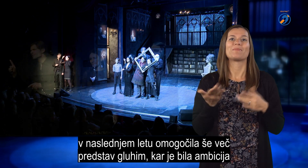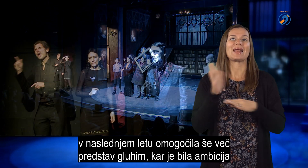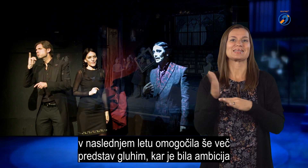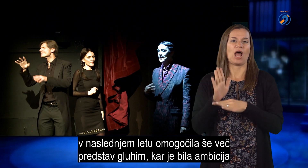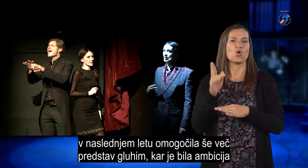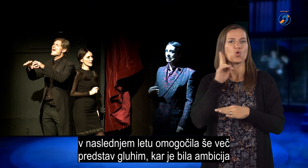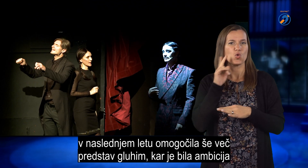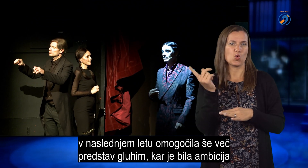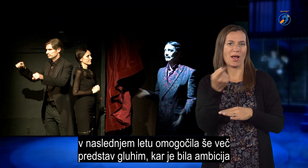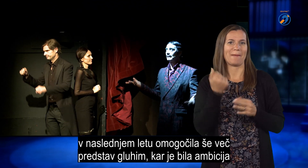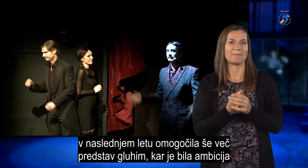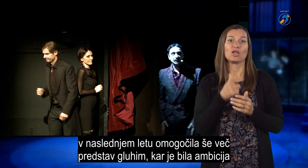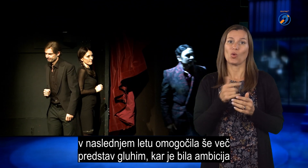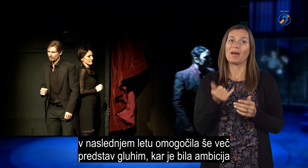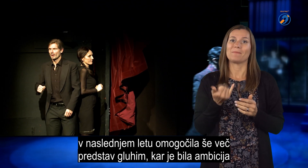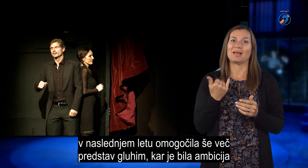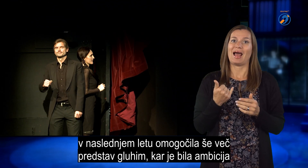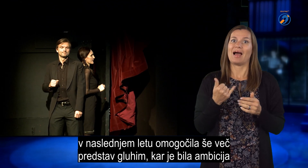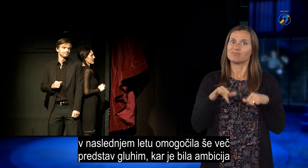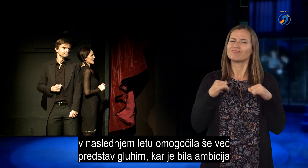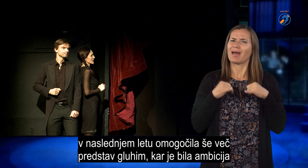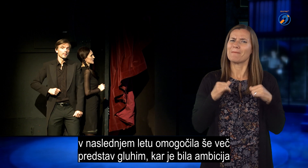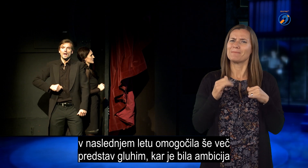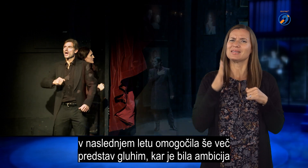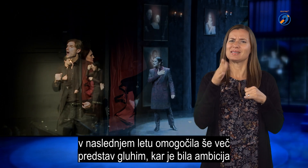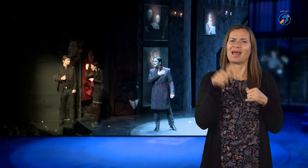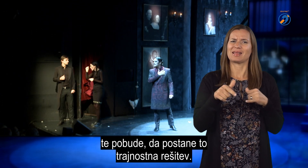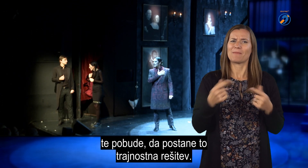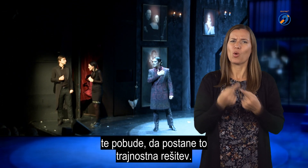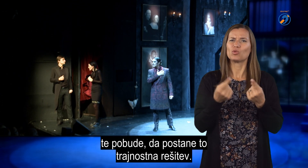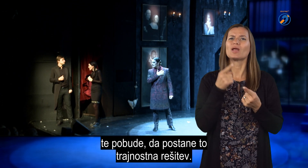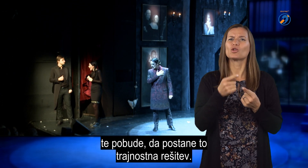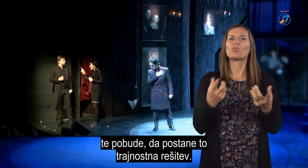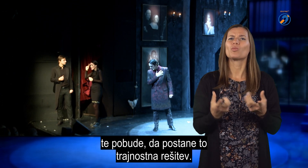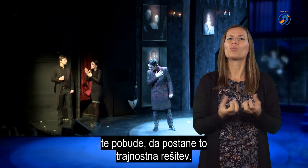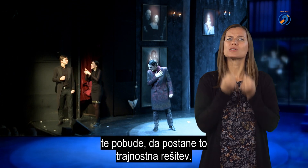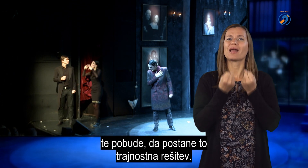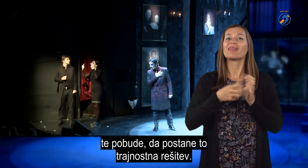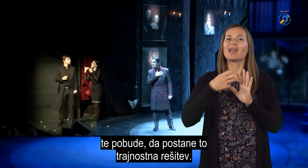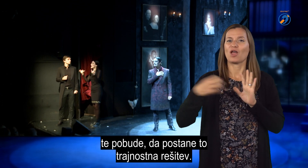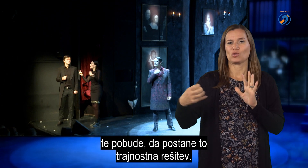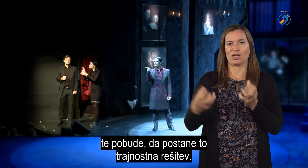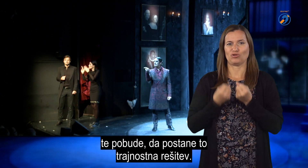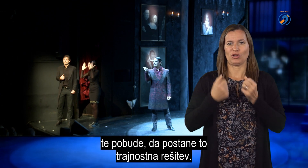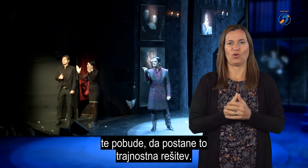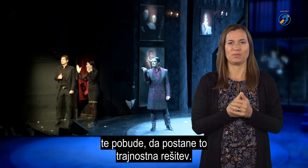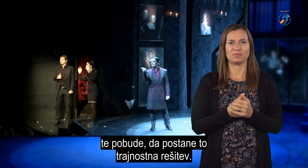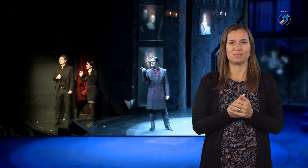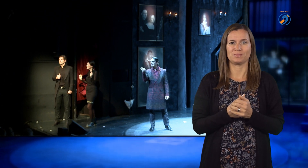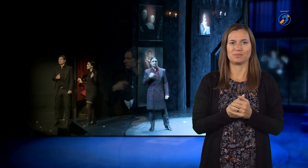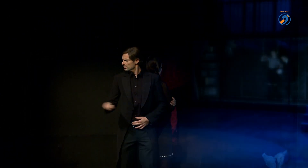predstav gluhim. Torej, kar pa je bila nekako ambicija te pobude, da postane to trajnostna rešitev.